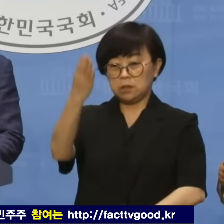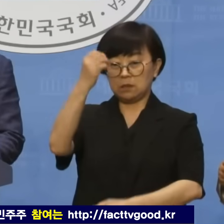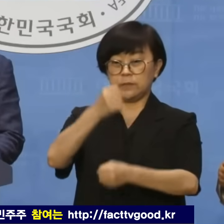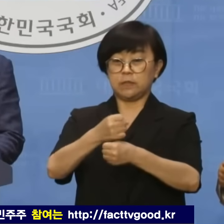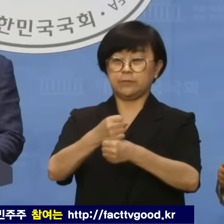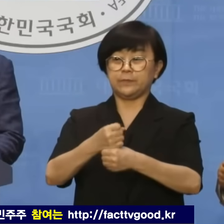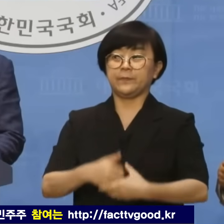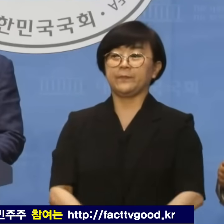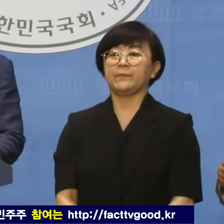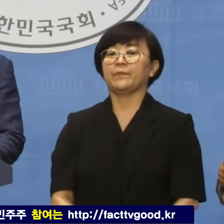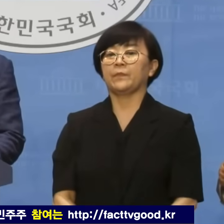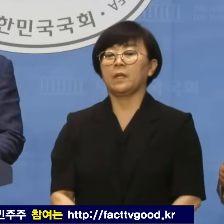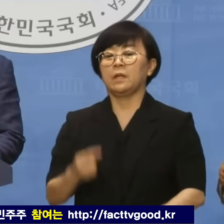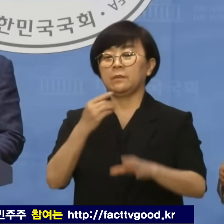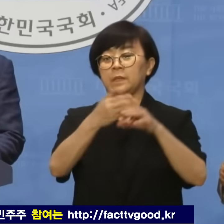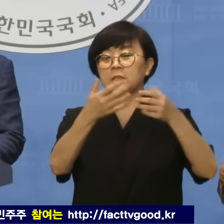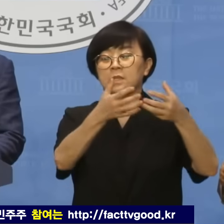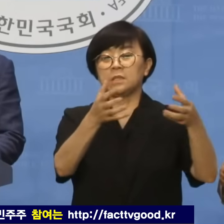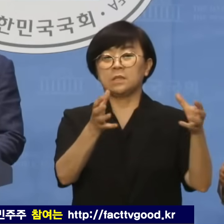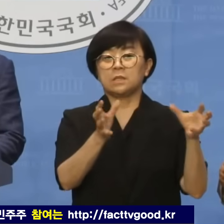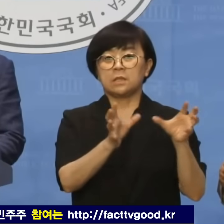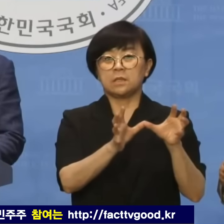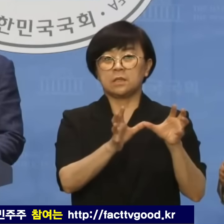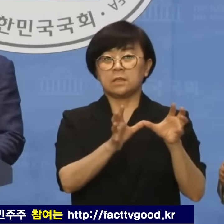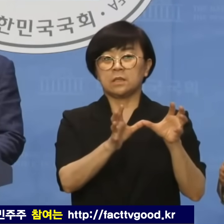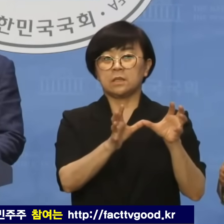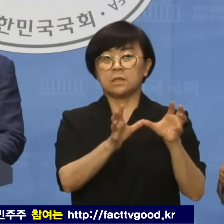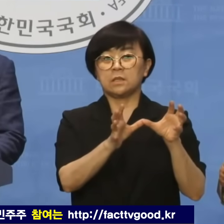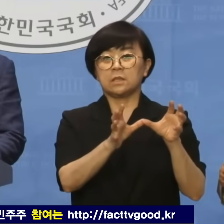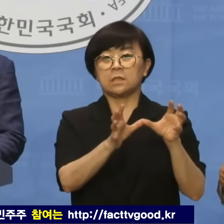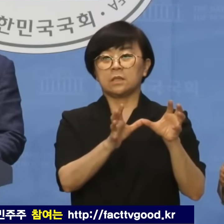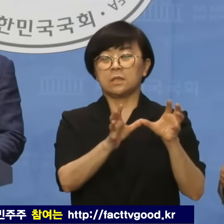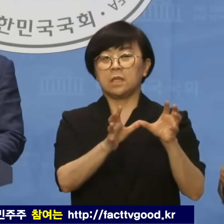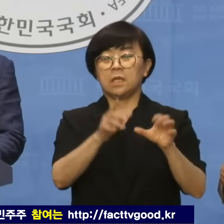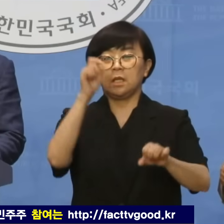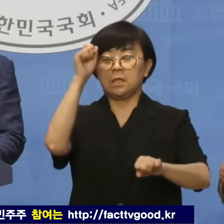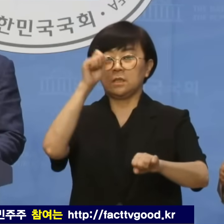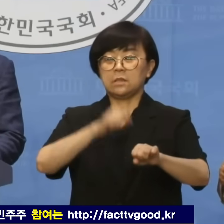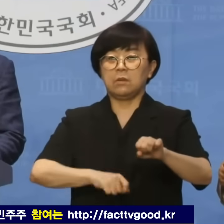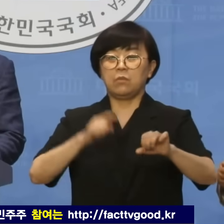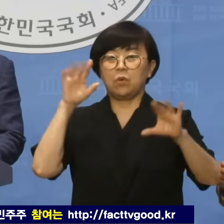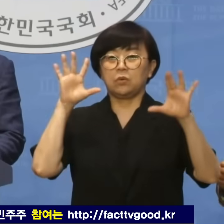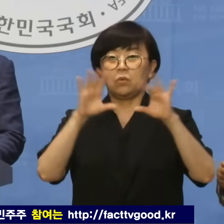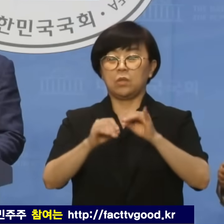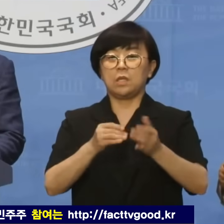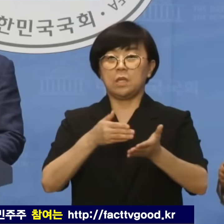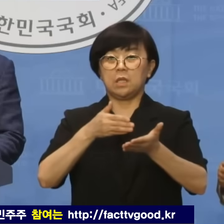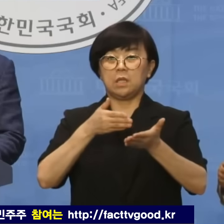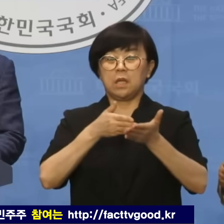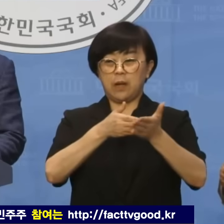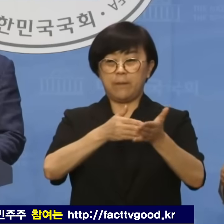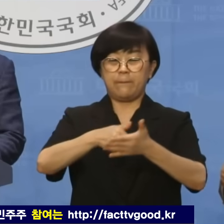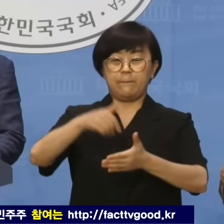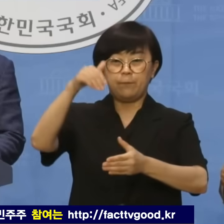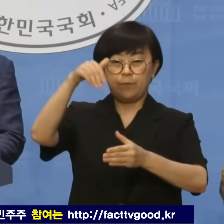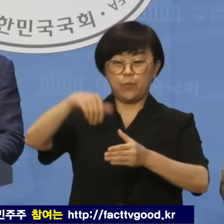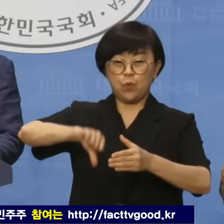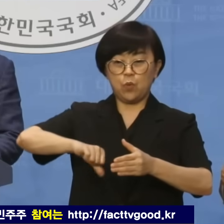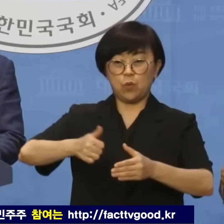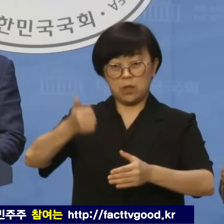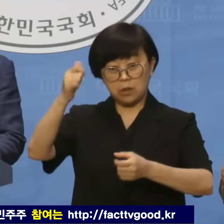길입니다. 더불어민주당 더원협은 체포동의안 표결이 진행되는 하루